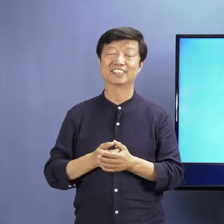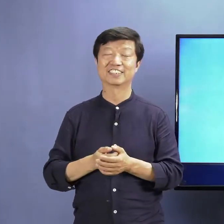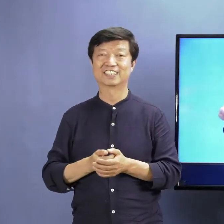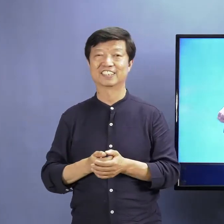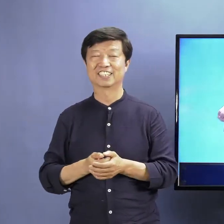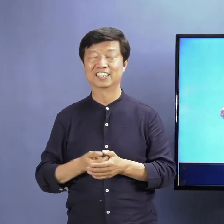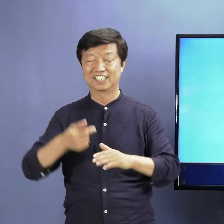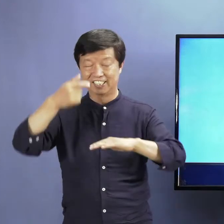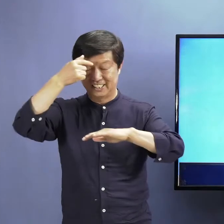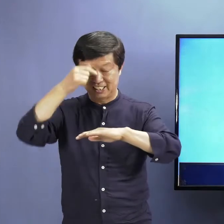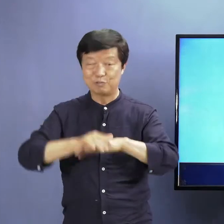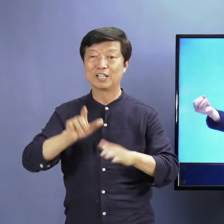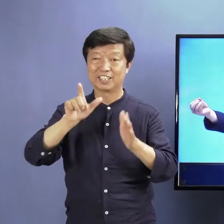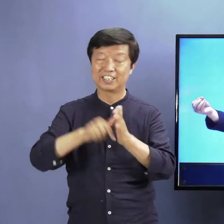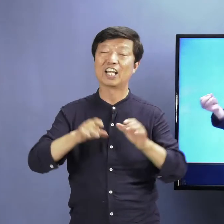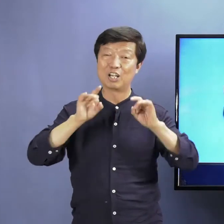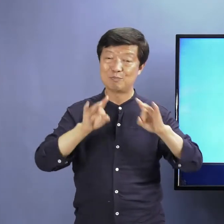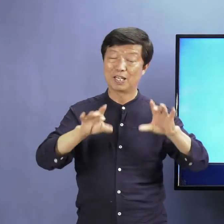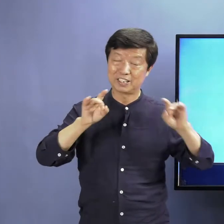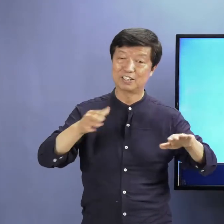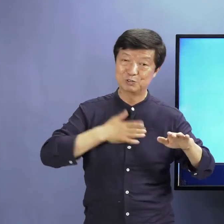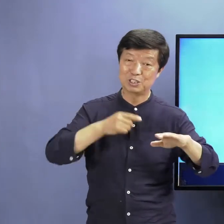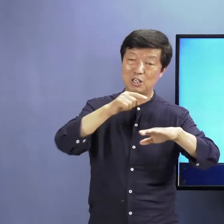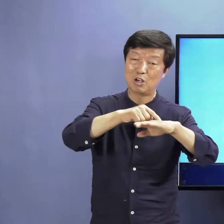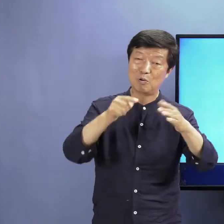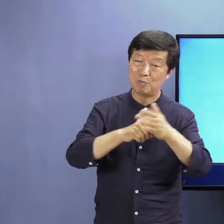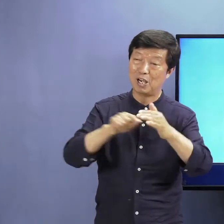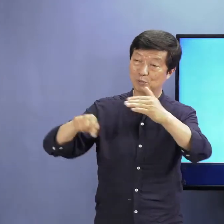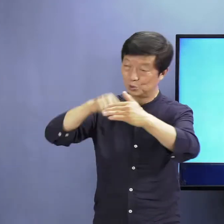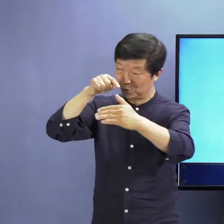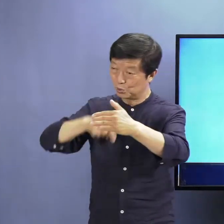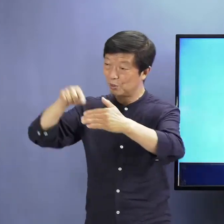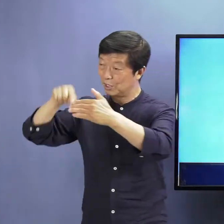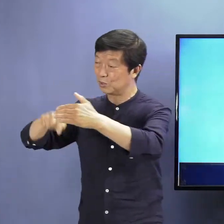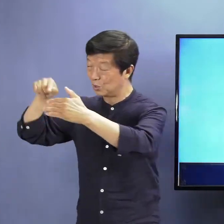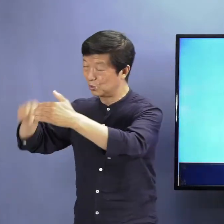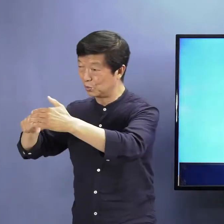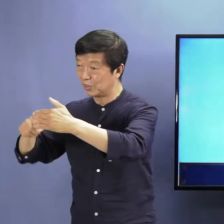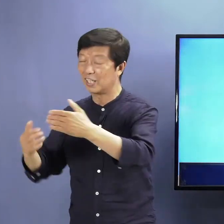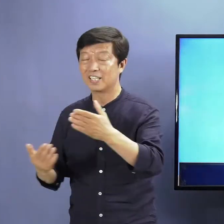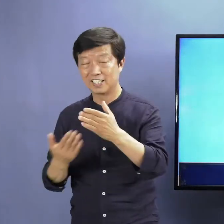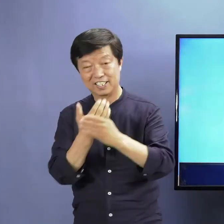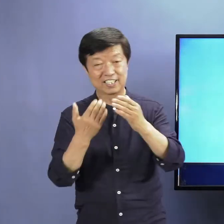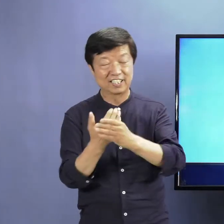예배 때마다 심령 가운데 그런 역사가 일어나는 거죠. 내가 들어가.